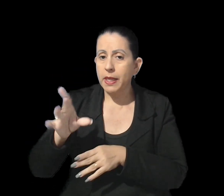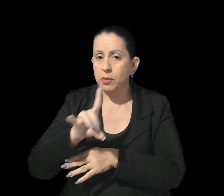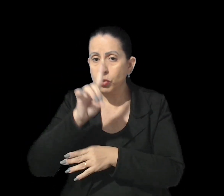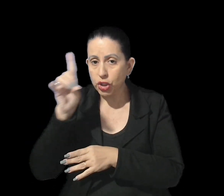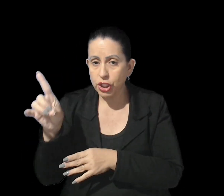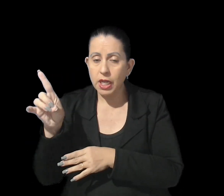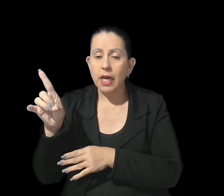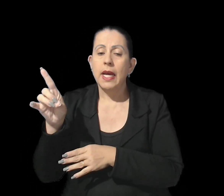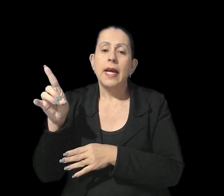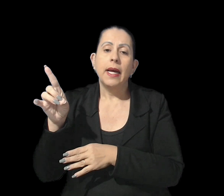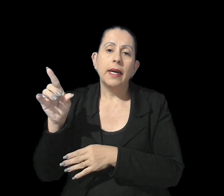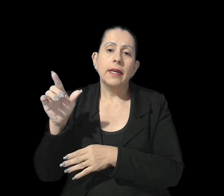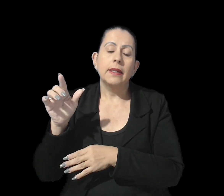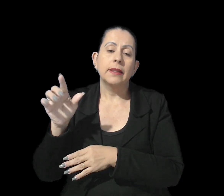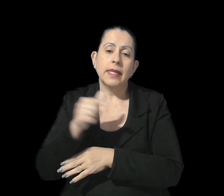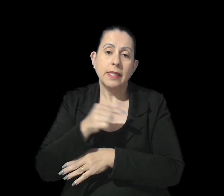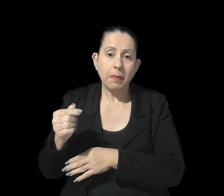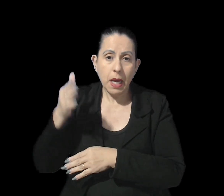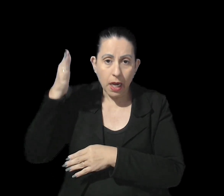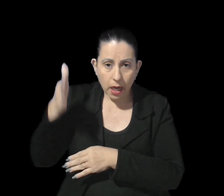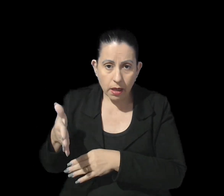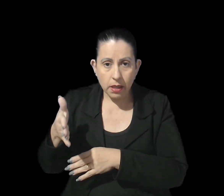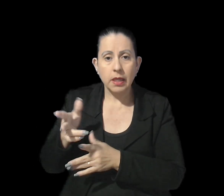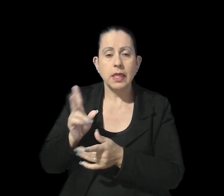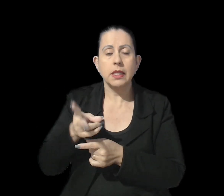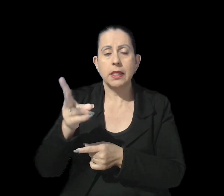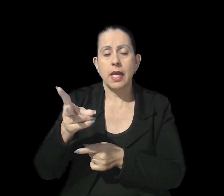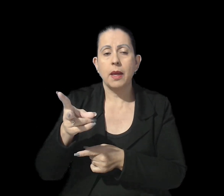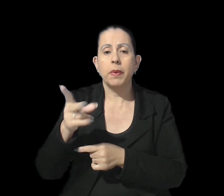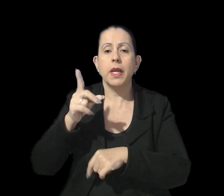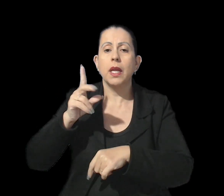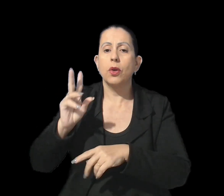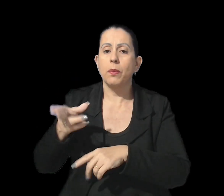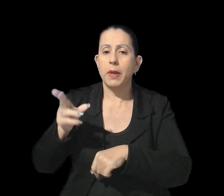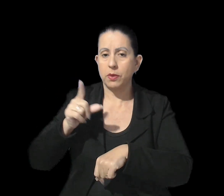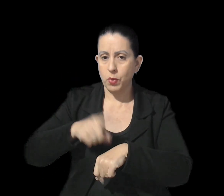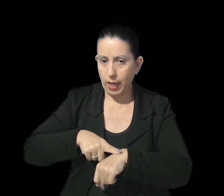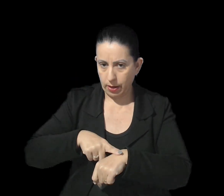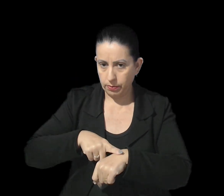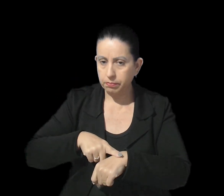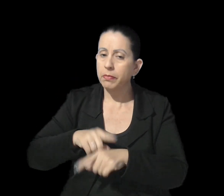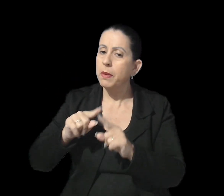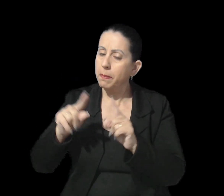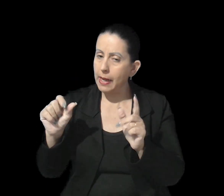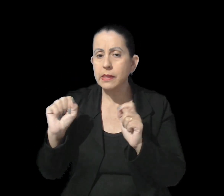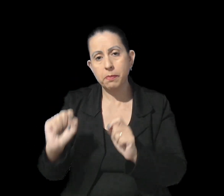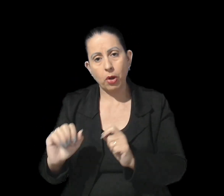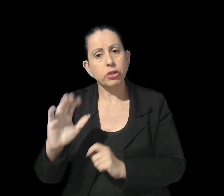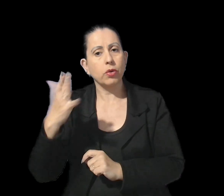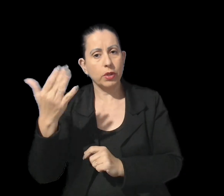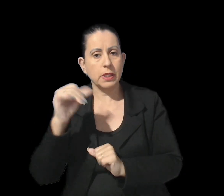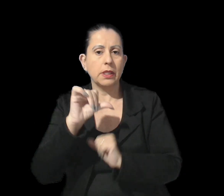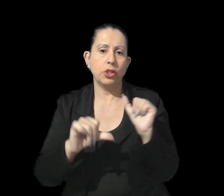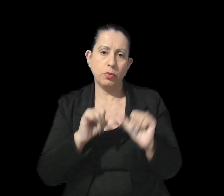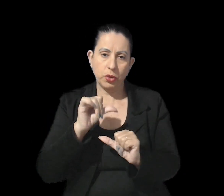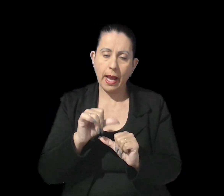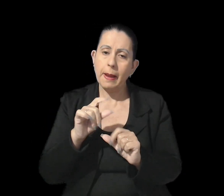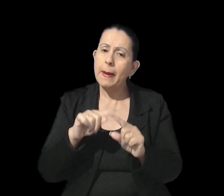mesmo dia da semana e sempre no mesmo horário. Mas pode acontecer de mudar,